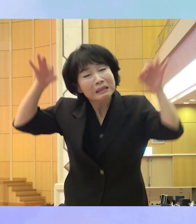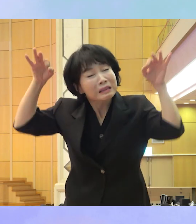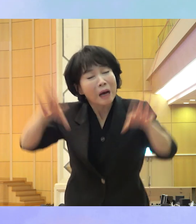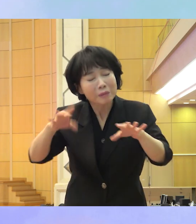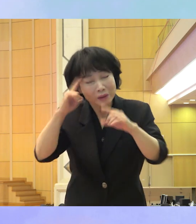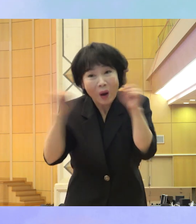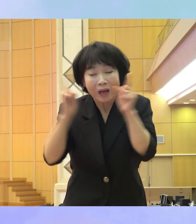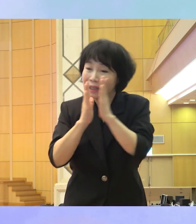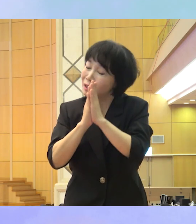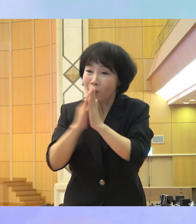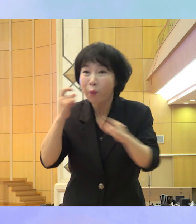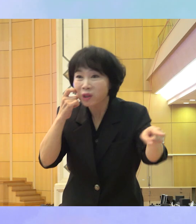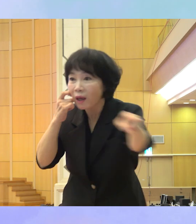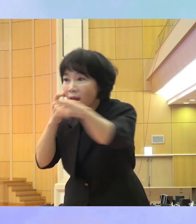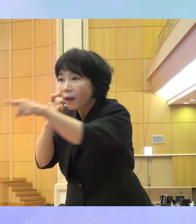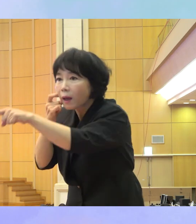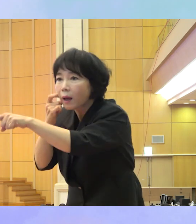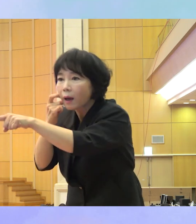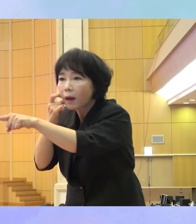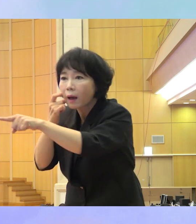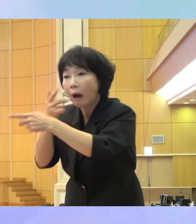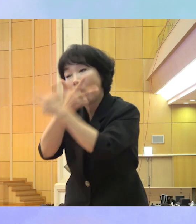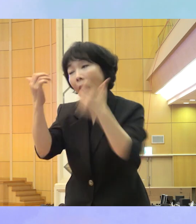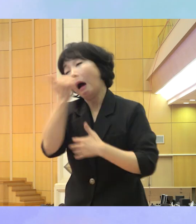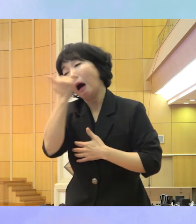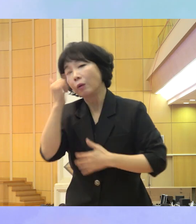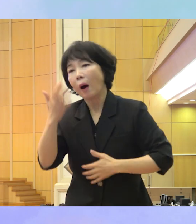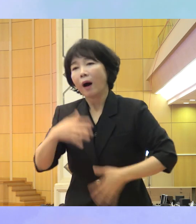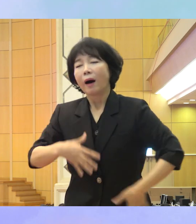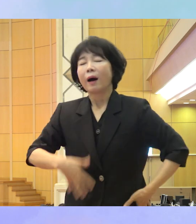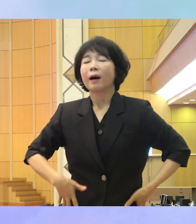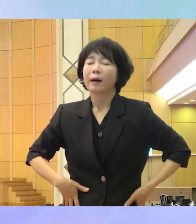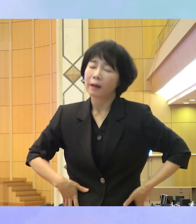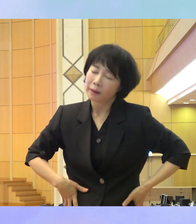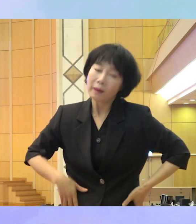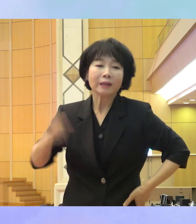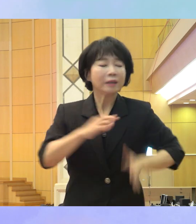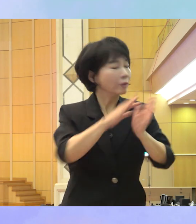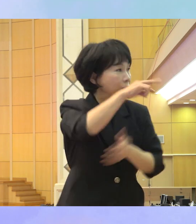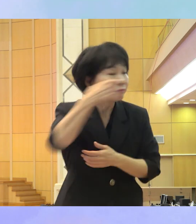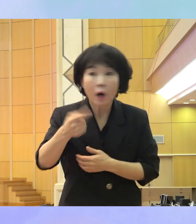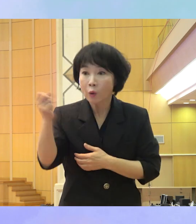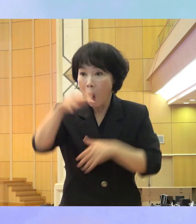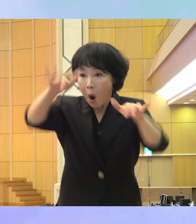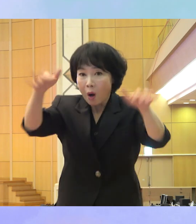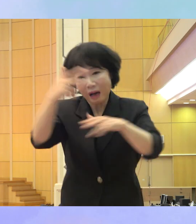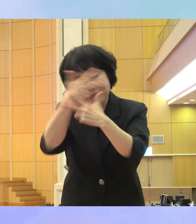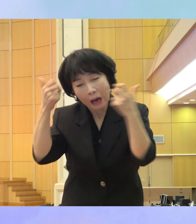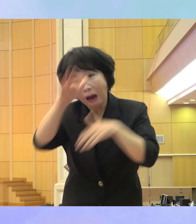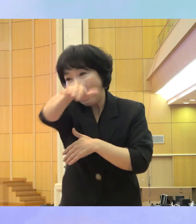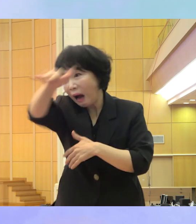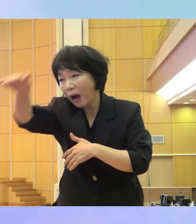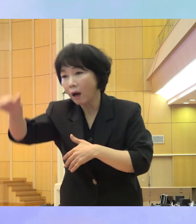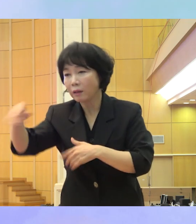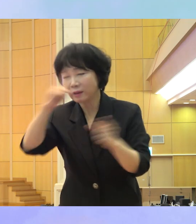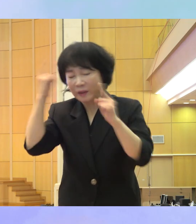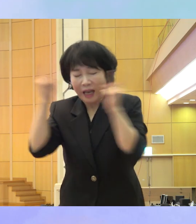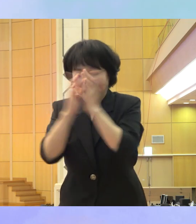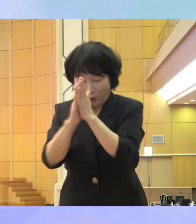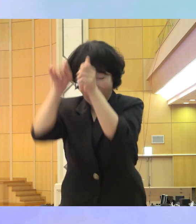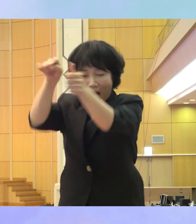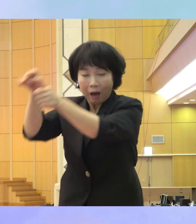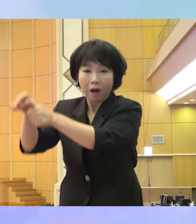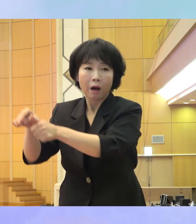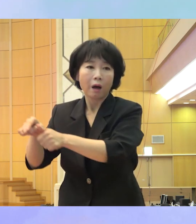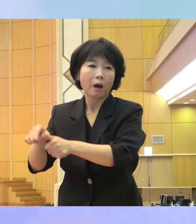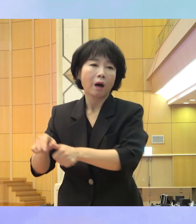잠시라도 깨어서 기도할 수 없더냐. 그리고 또 기도하고 또 깨우고 또 기도하고 똑같은